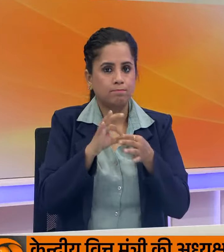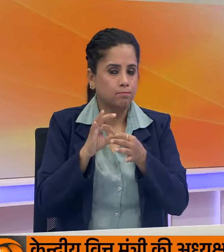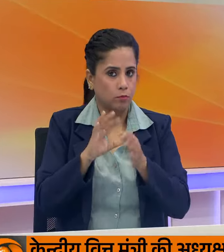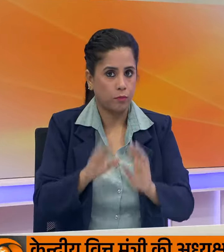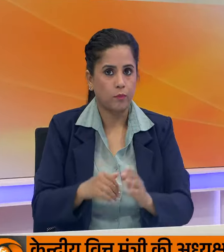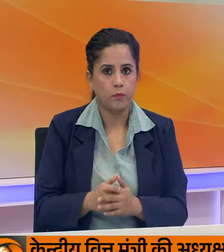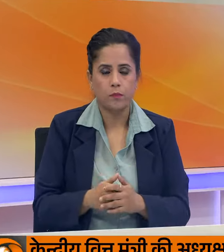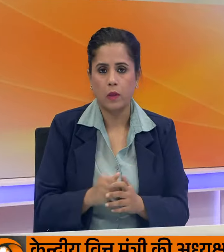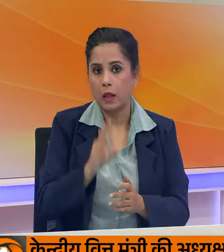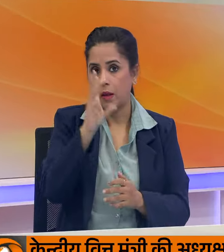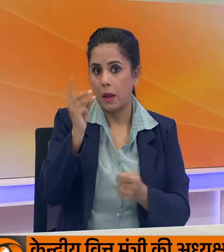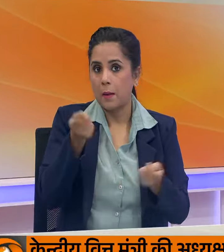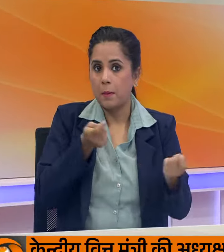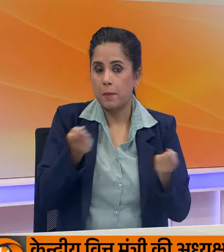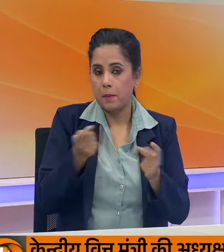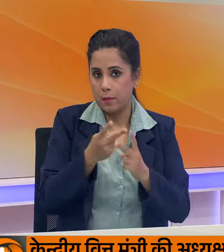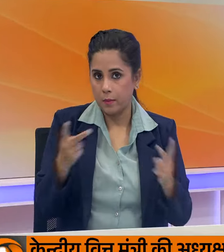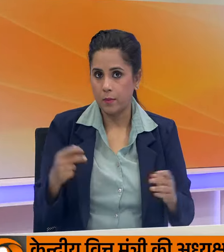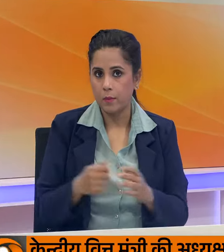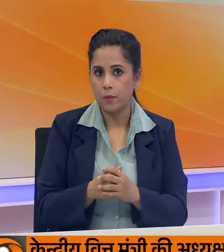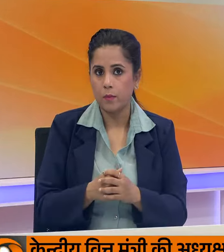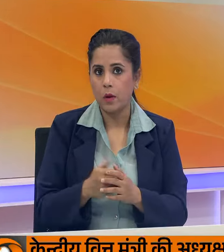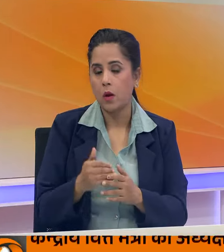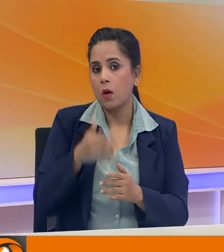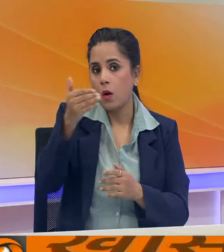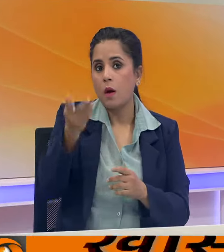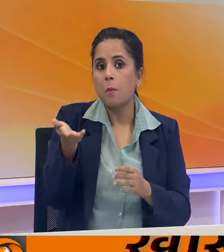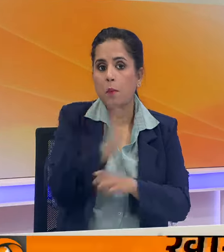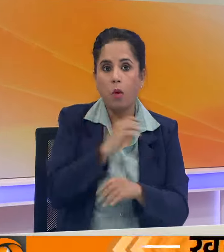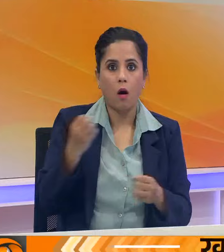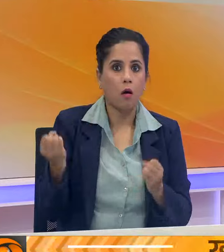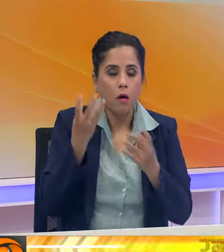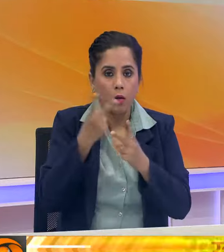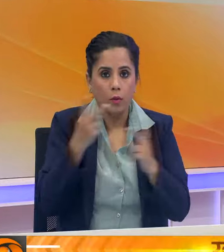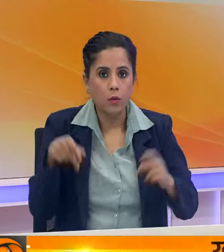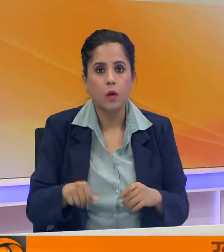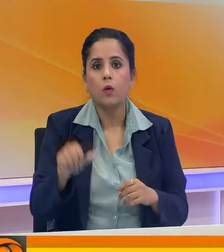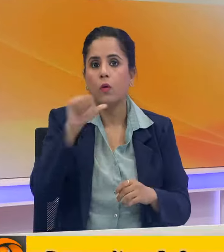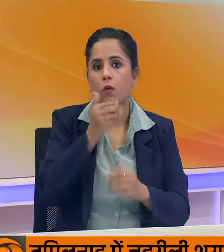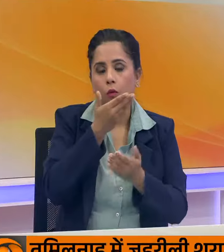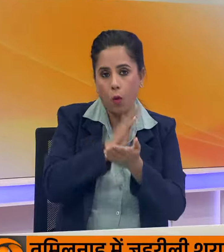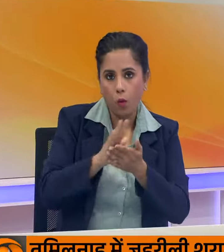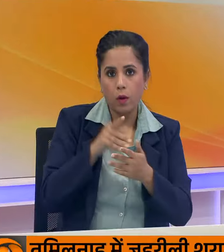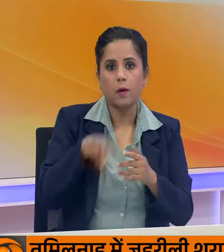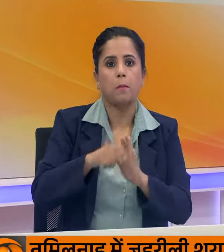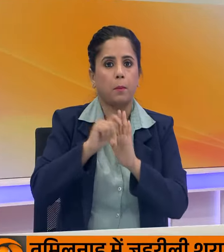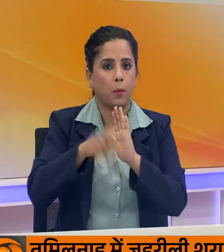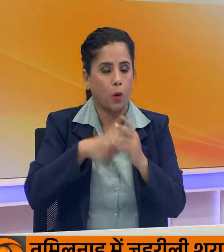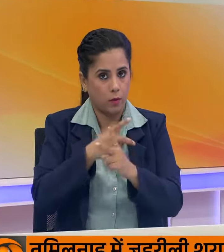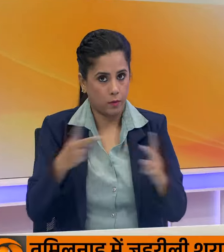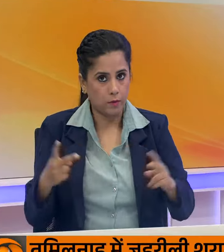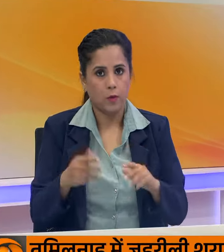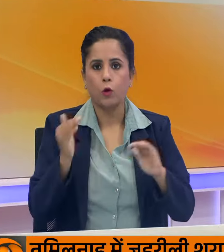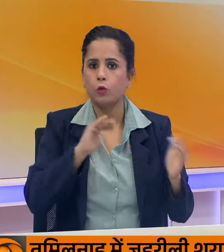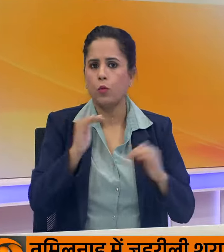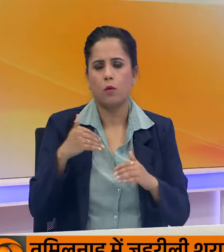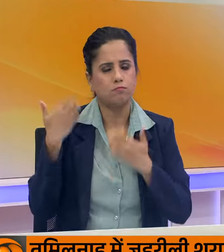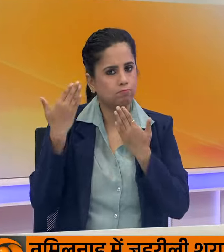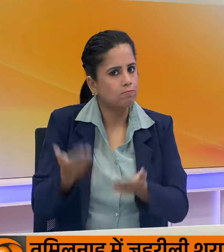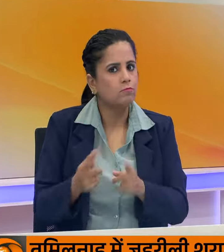फ्लड मैनेजमेंट अर्ली वार्निंग ड्रिंकिंग वाटर प्रोजेक्ट पर हम सहयोग करते